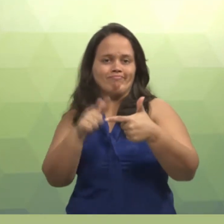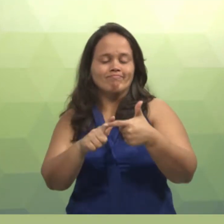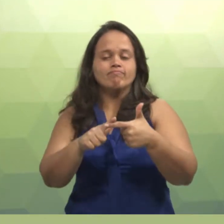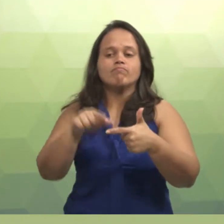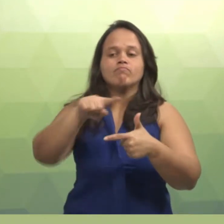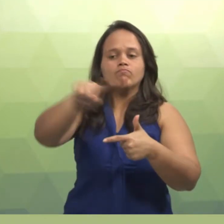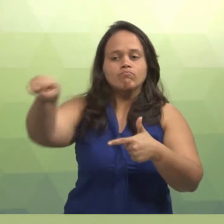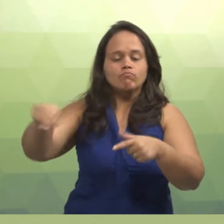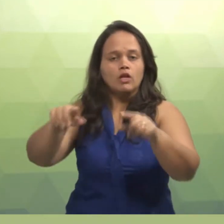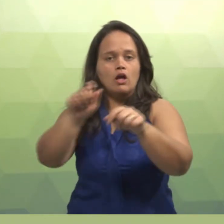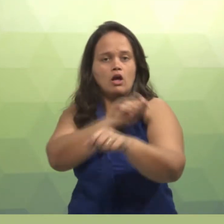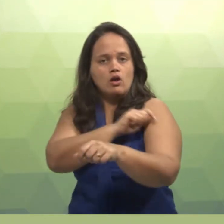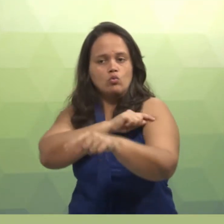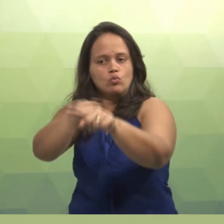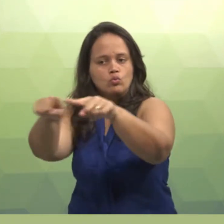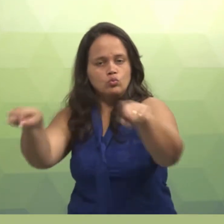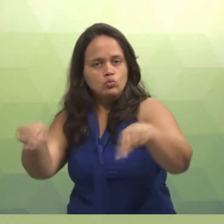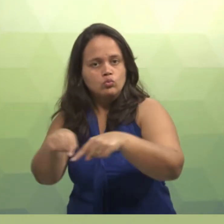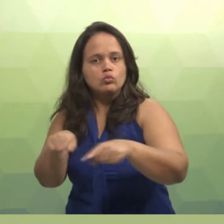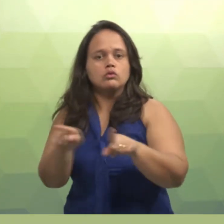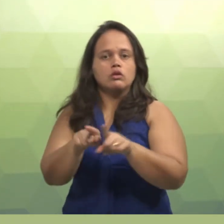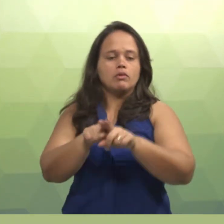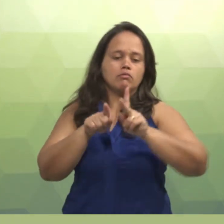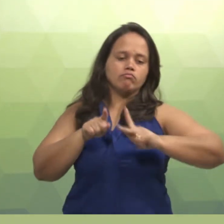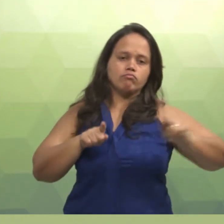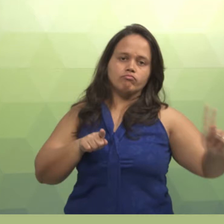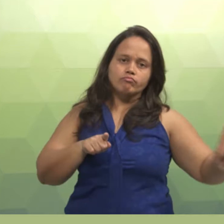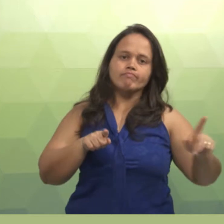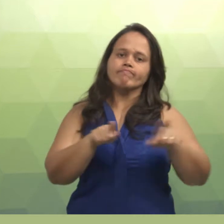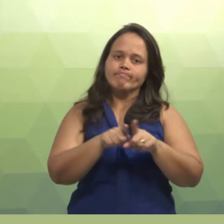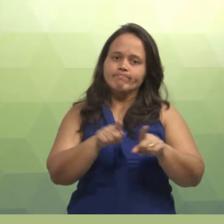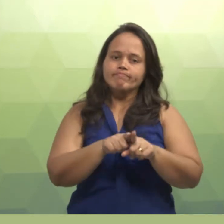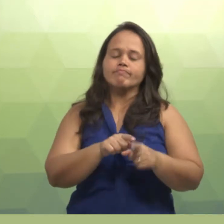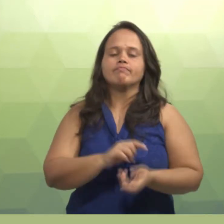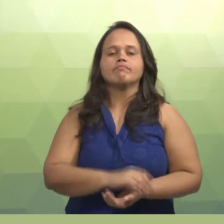Na prática, o conselho de classe acaba por avaliar